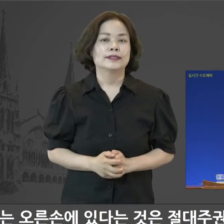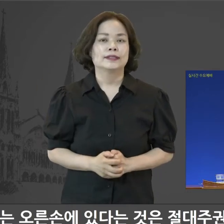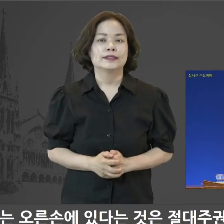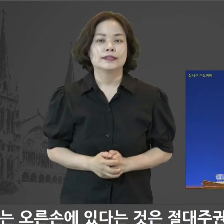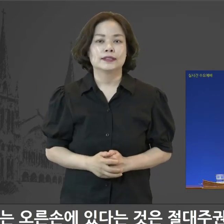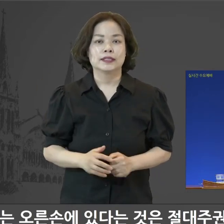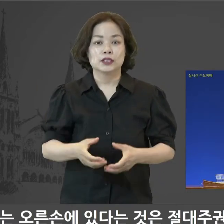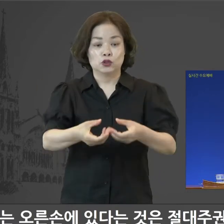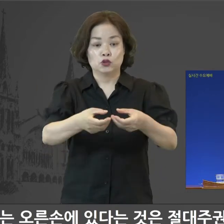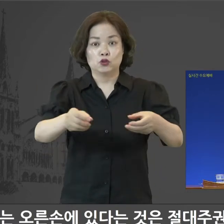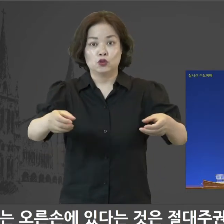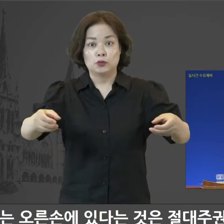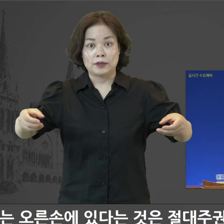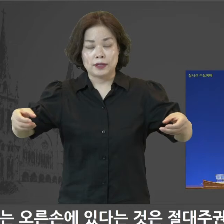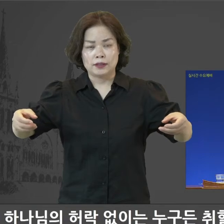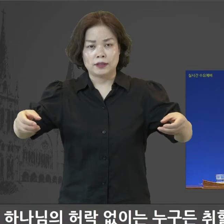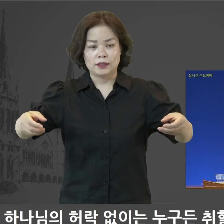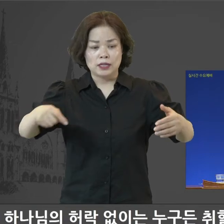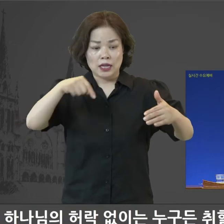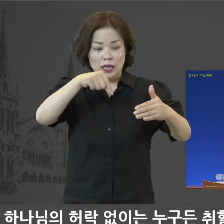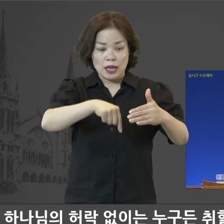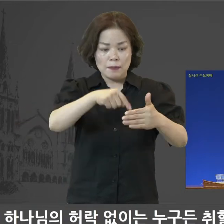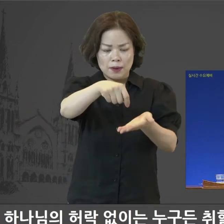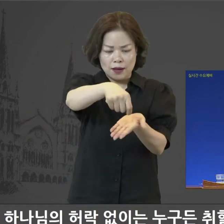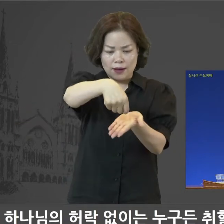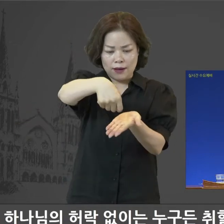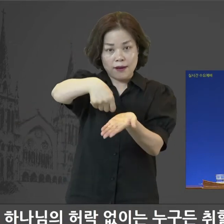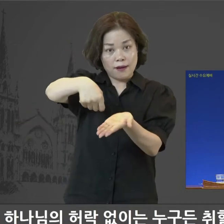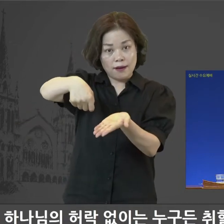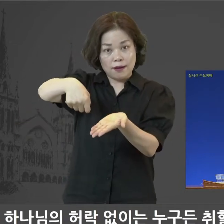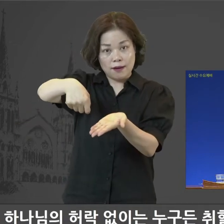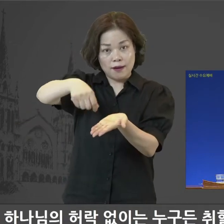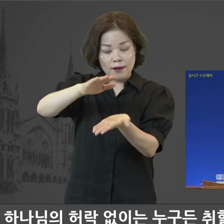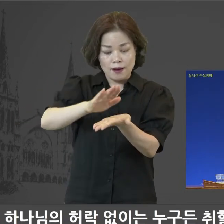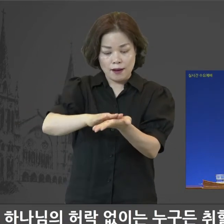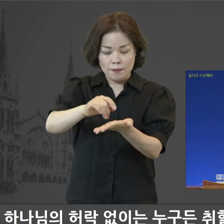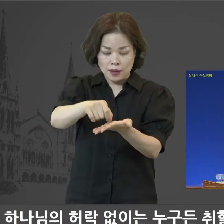그리고 이 두루마리가 안팎으로 쓰여졌다고 했습니다.